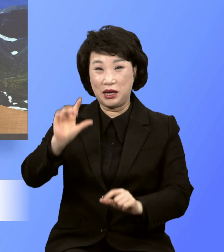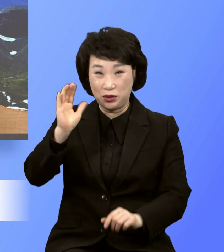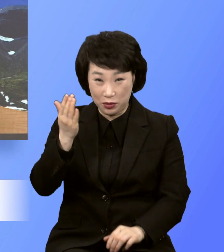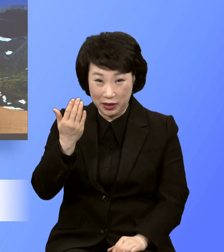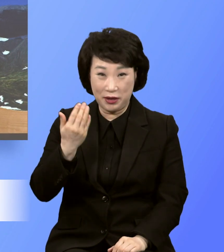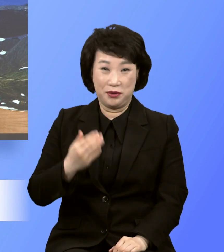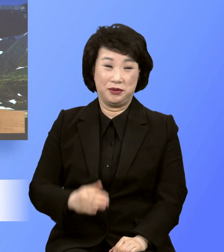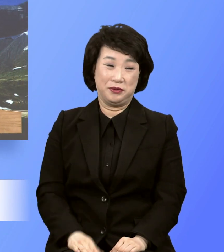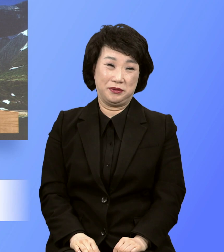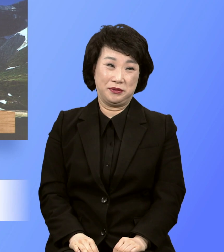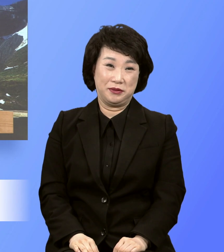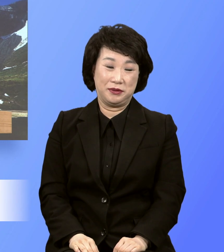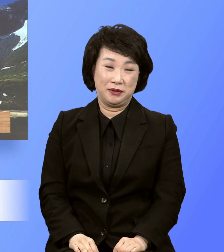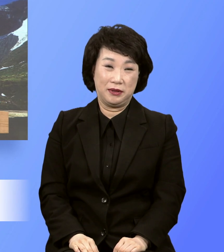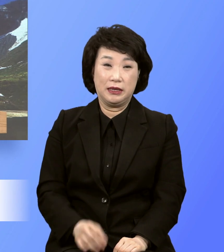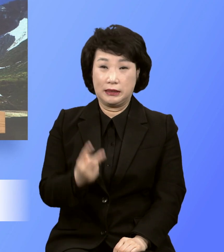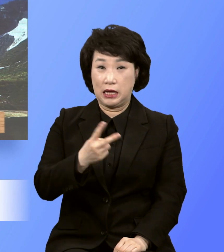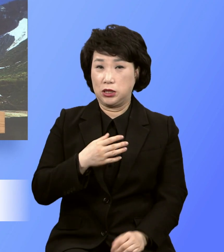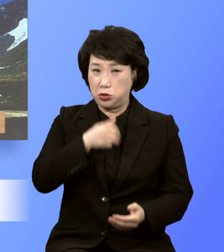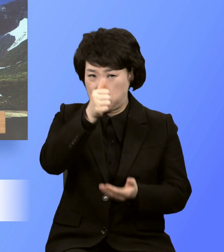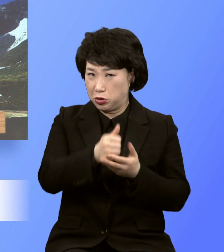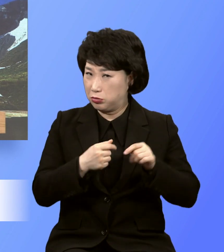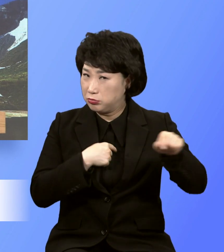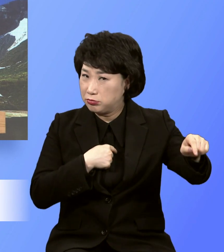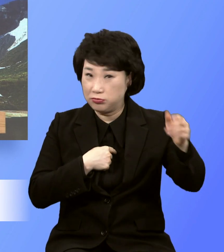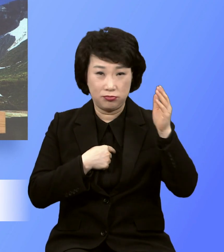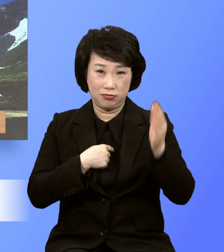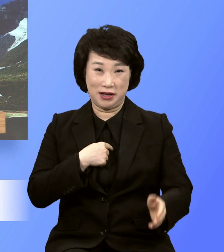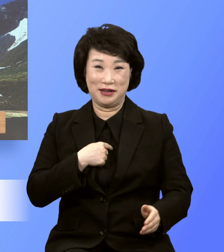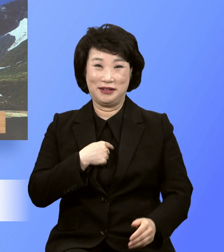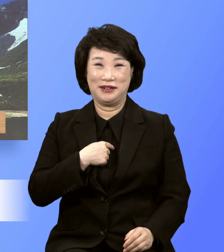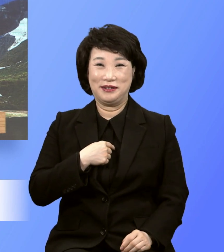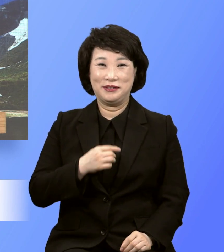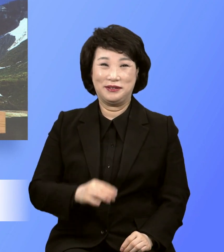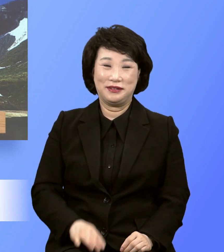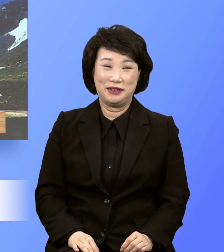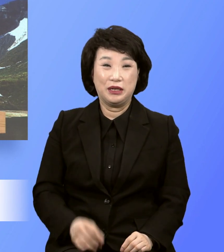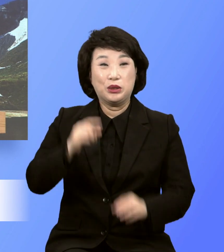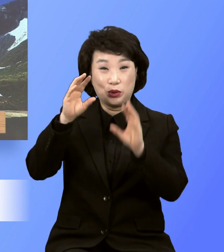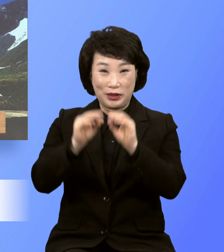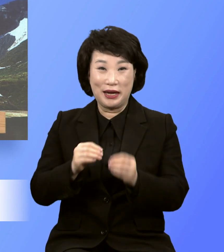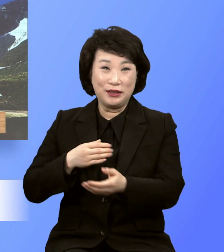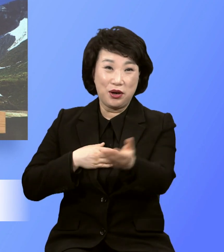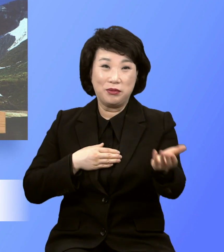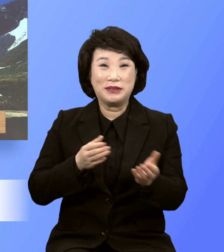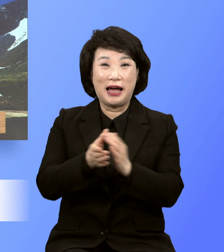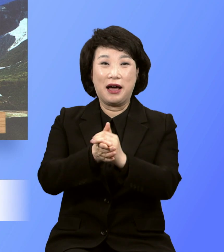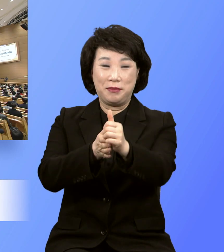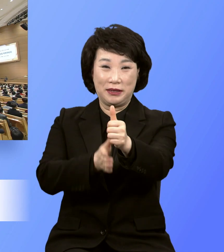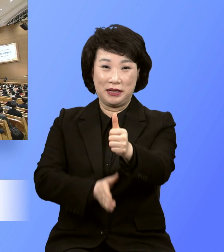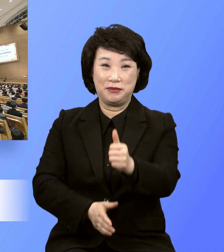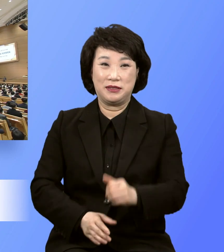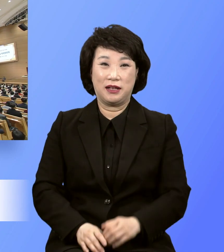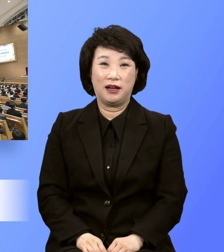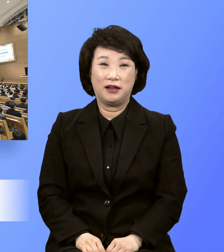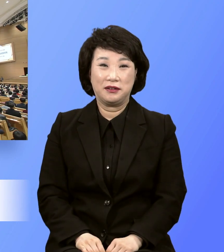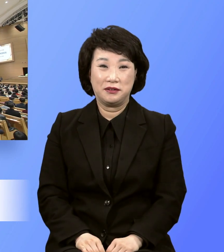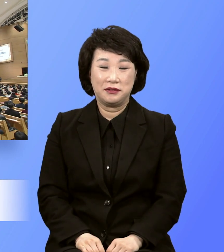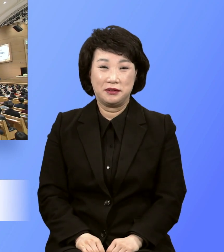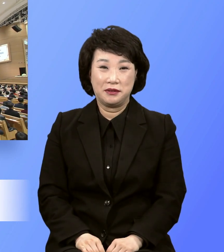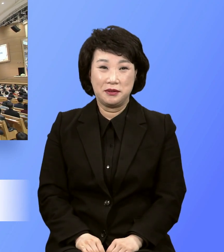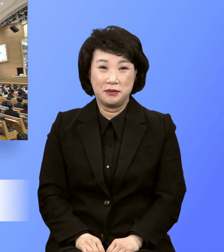이 말입니다. 다시는 죄로 돌아가지 않는다는 거 동의하시면 아멘 합시다.